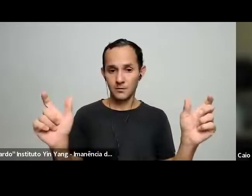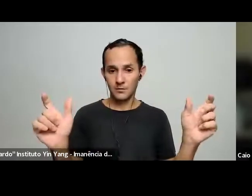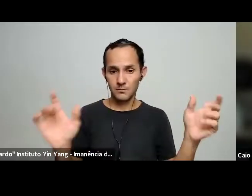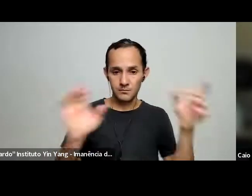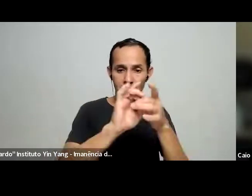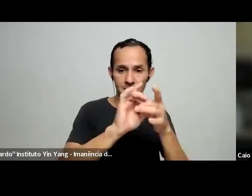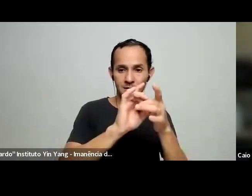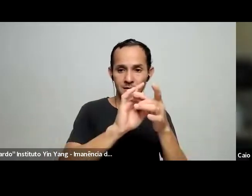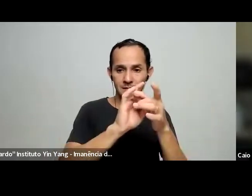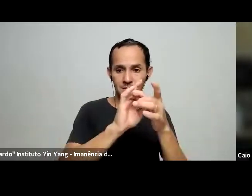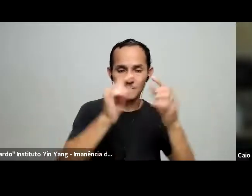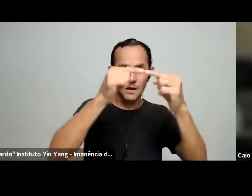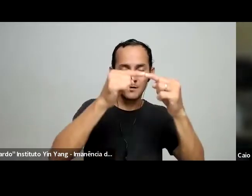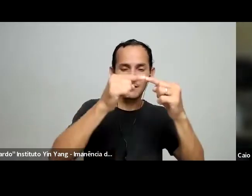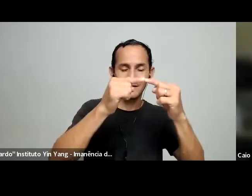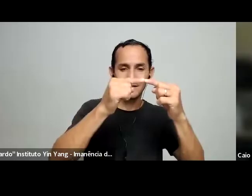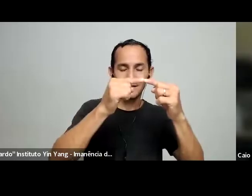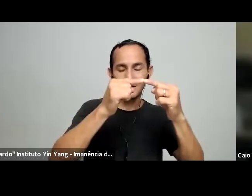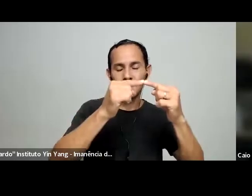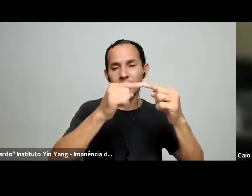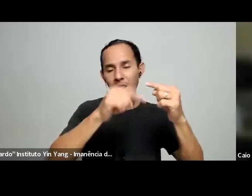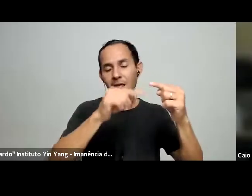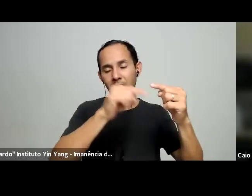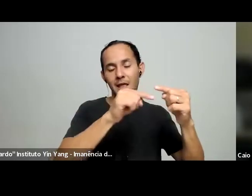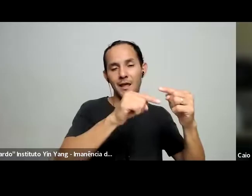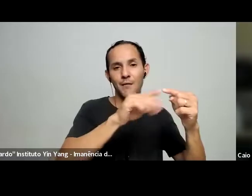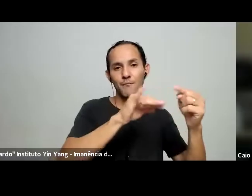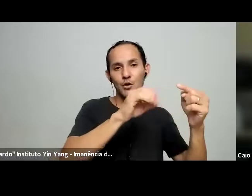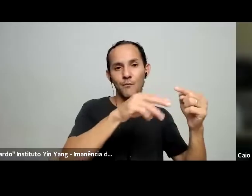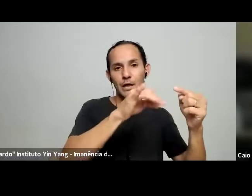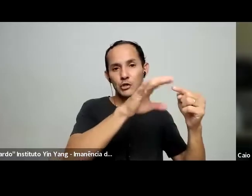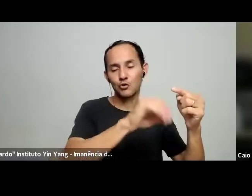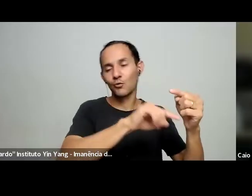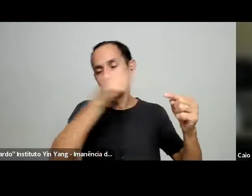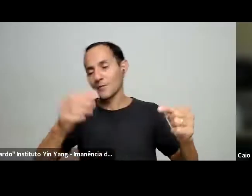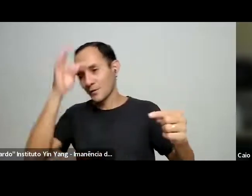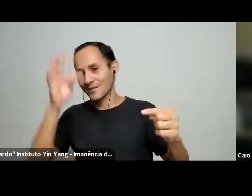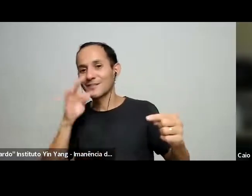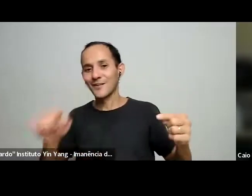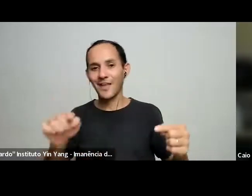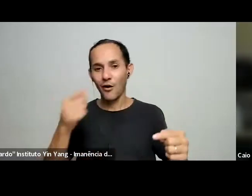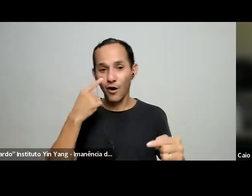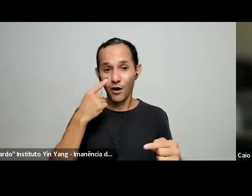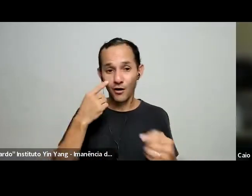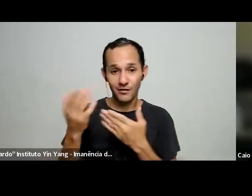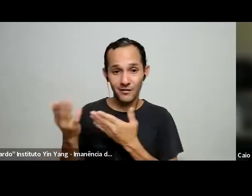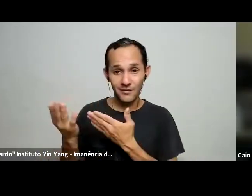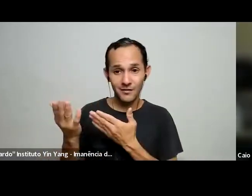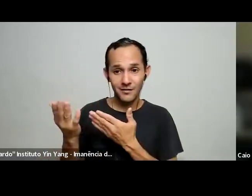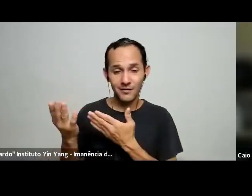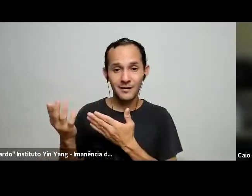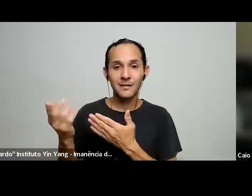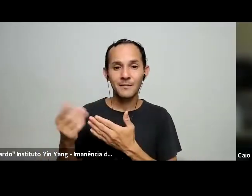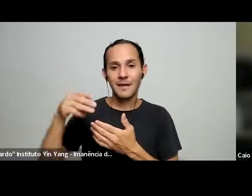modelo biomédico com saberes tradicionais de uma forma muito interessante. Aqui é a mesma coisa com medicina chinesa, né?